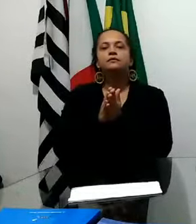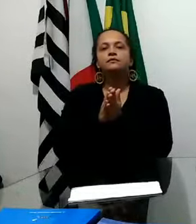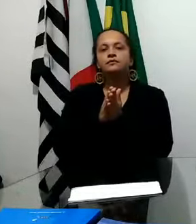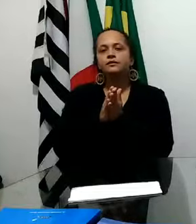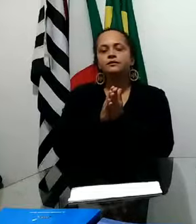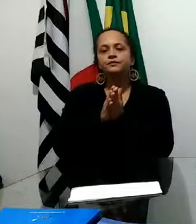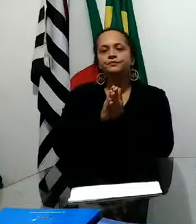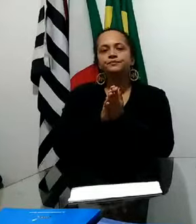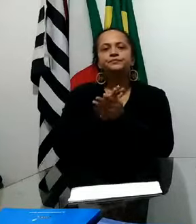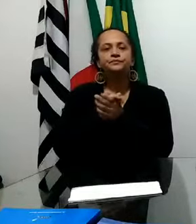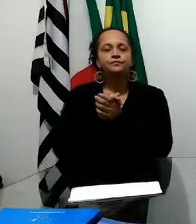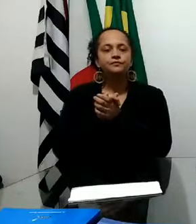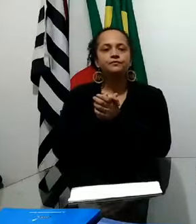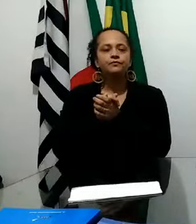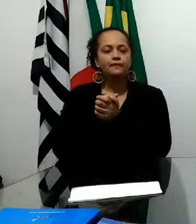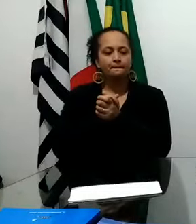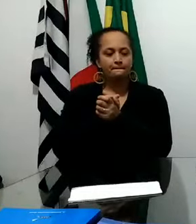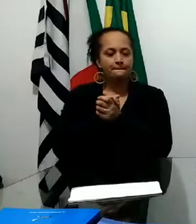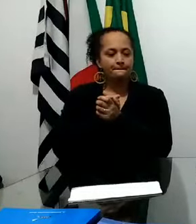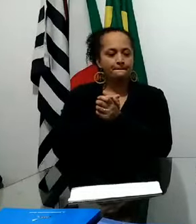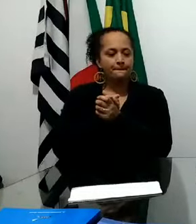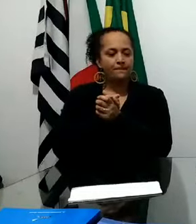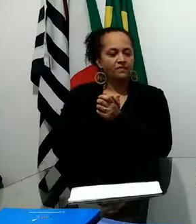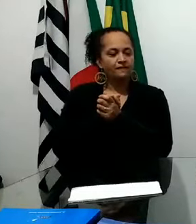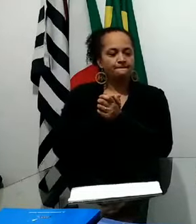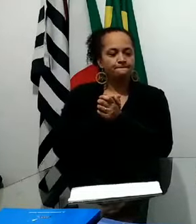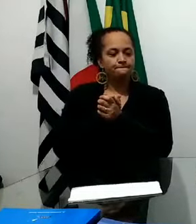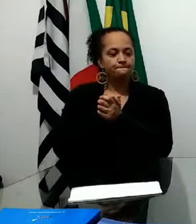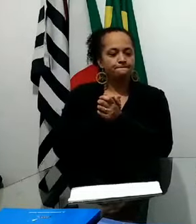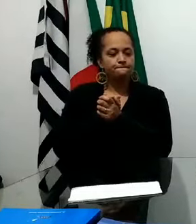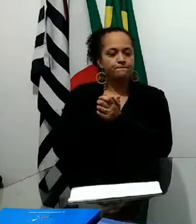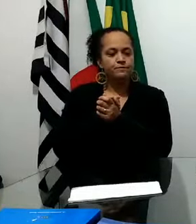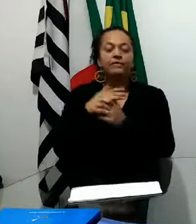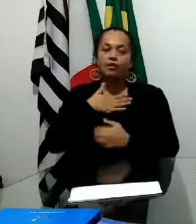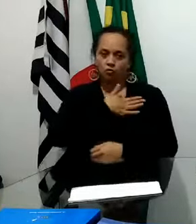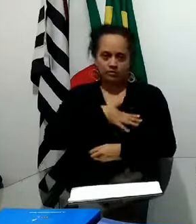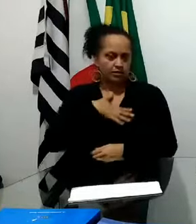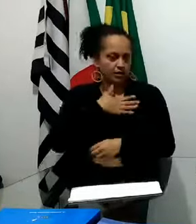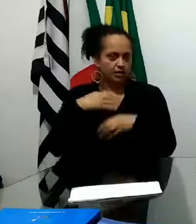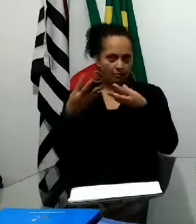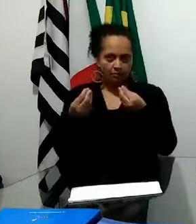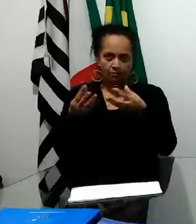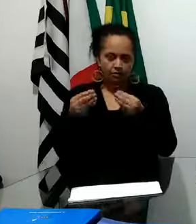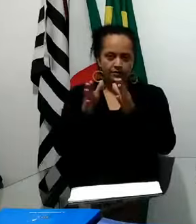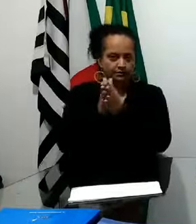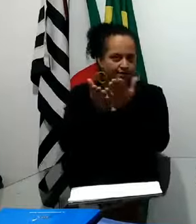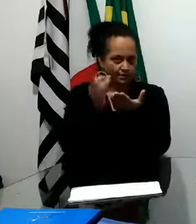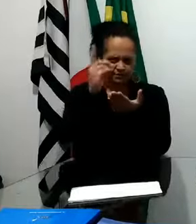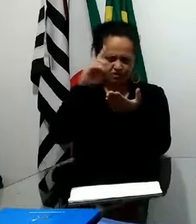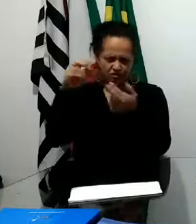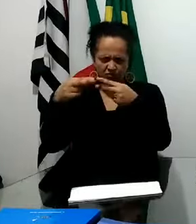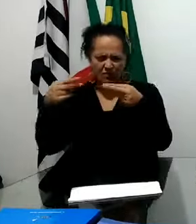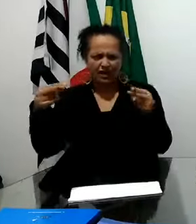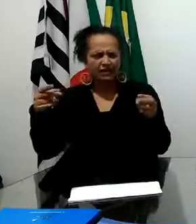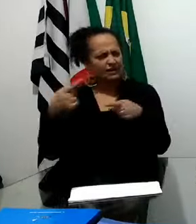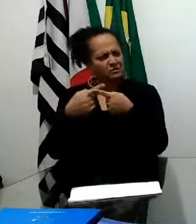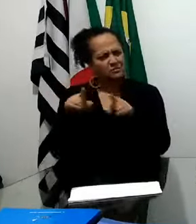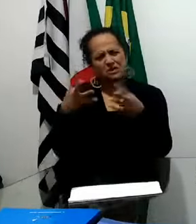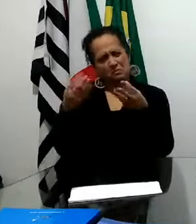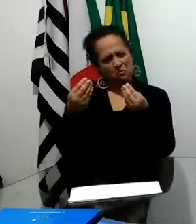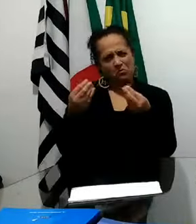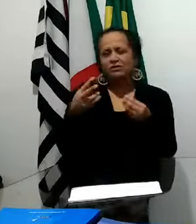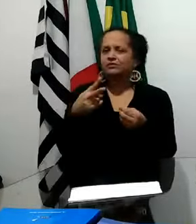Jó. Abre aí pra gente ler esse texto. Eu gostaria muito de ler vários textos com vocês, mas aí muita coisa a gente não vai